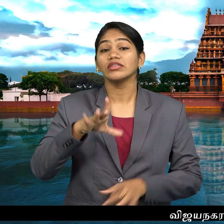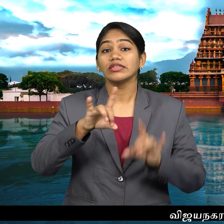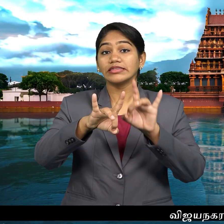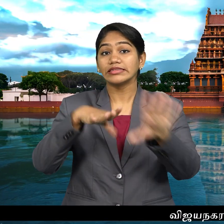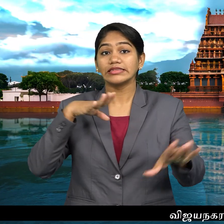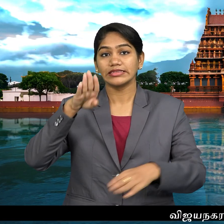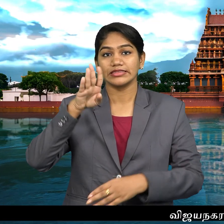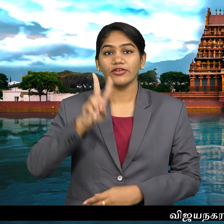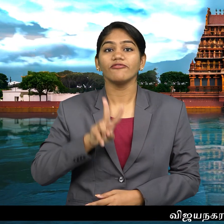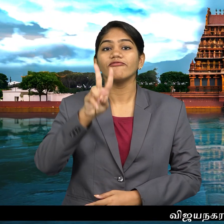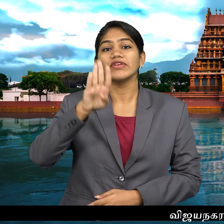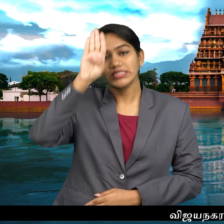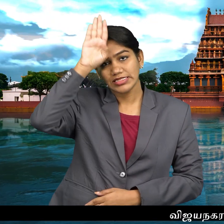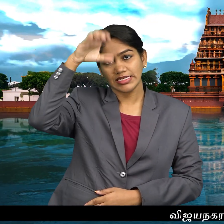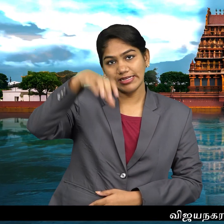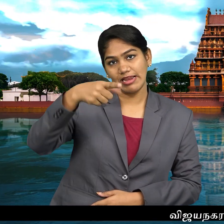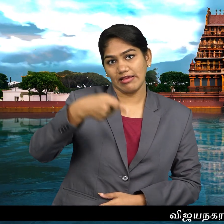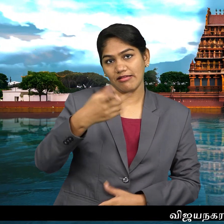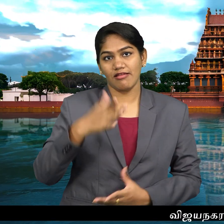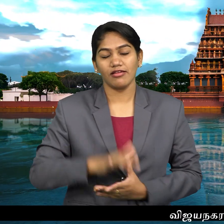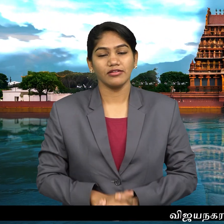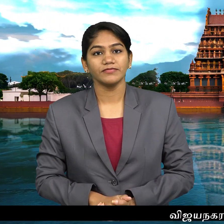விஜயநகர ஆட்சி நகரம்.